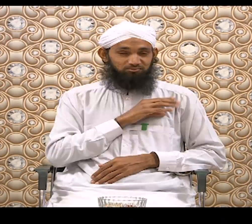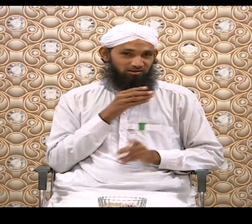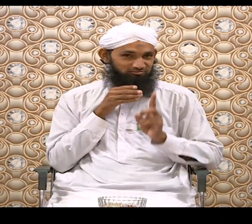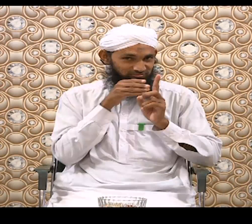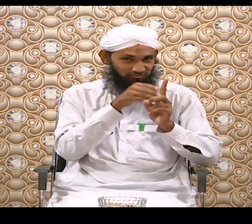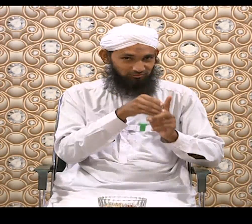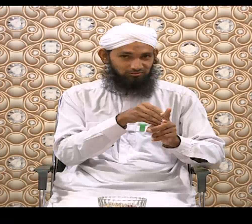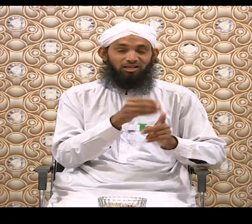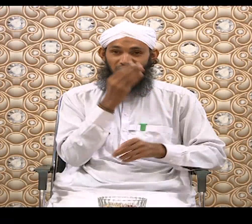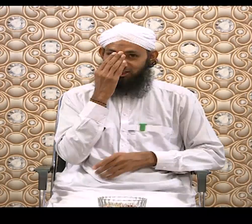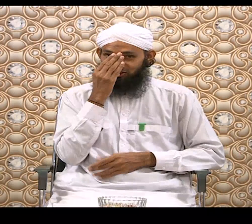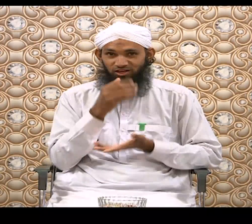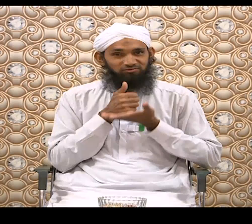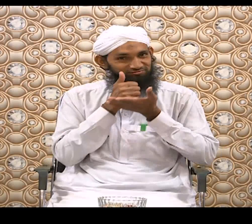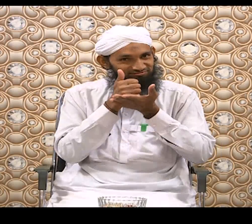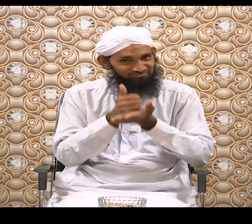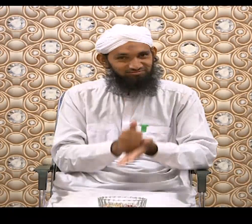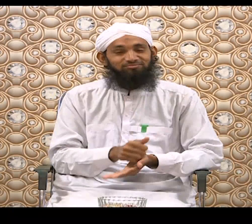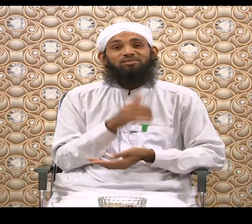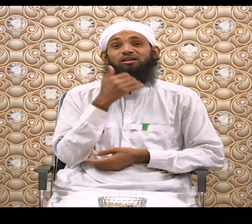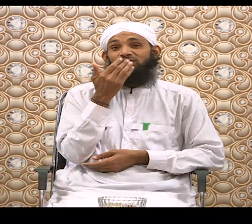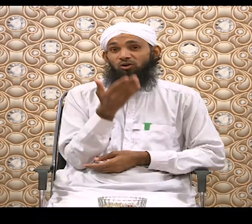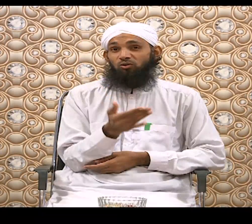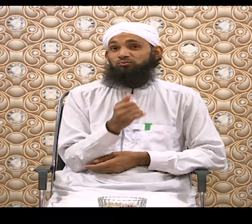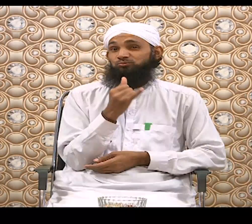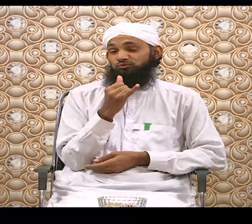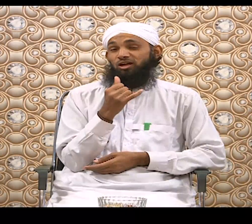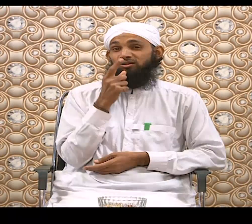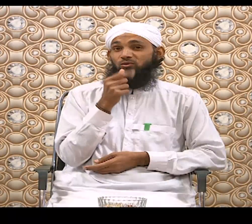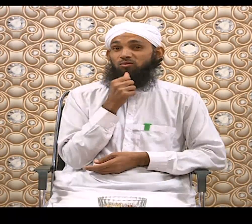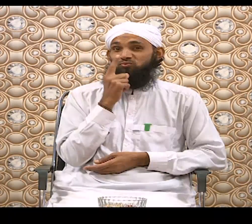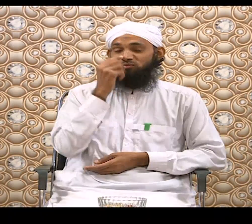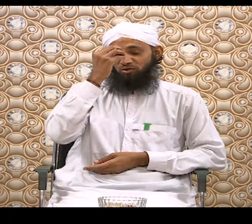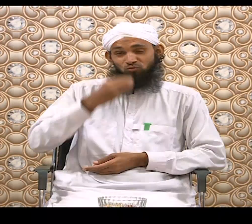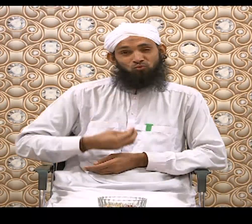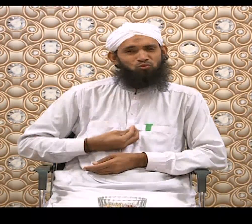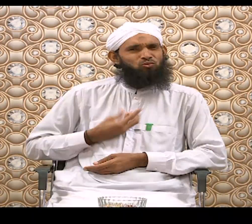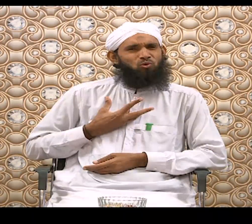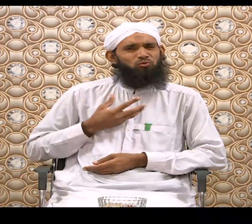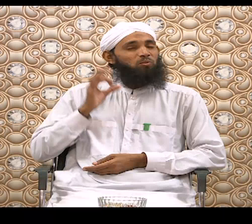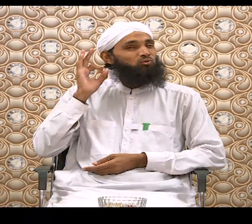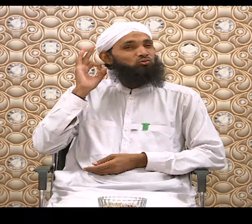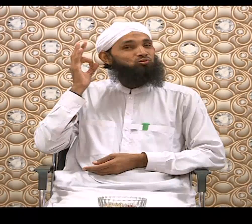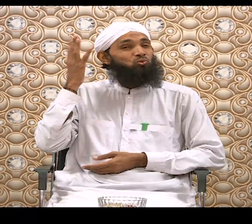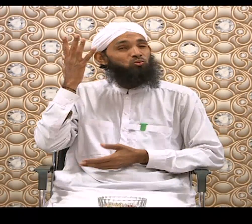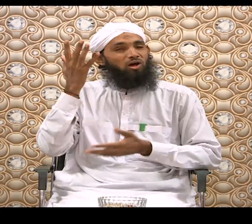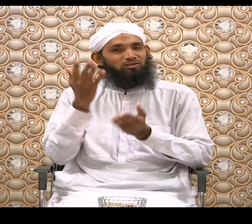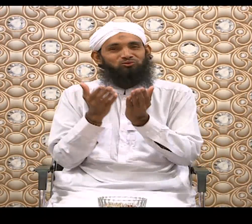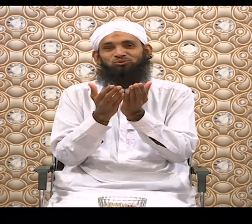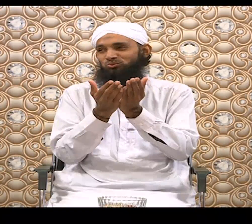ان کی عزت کریں گے تو ہو سکتا ہے کہ خوش ہو کر ان کے دل سے ہمارے حق میں کوئی ایسی دعا نکل